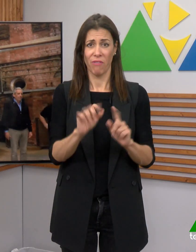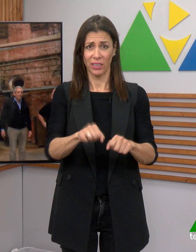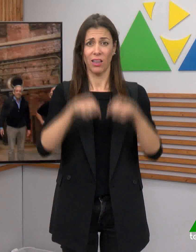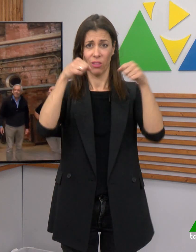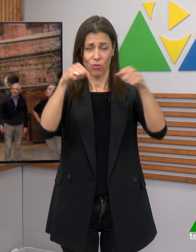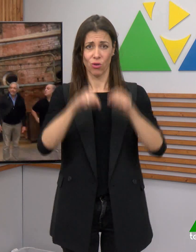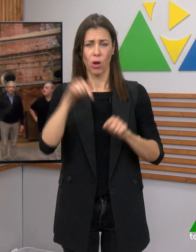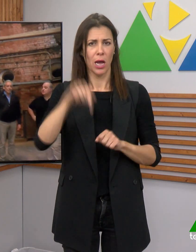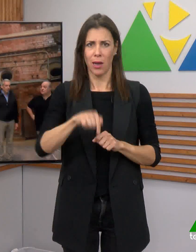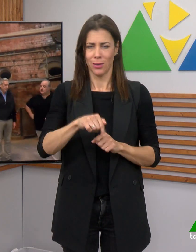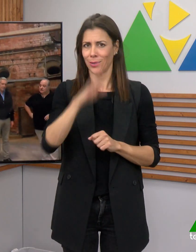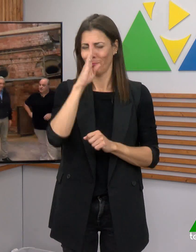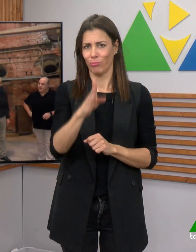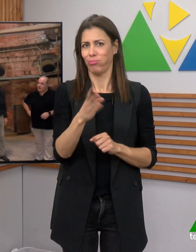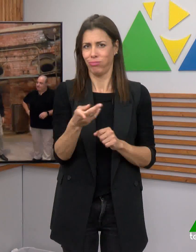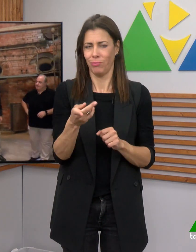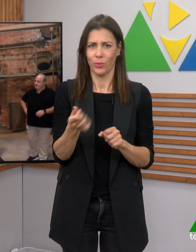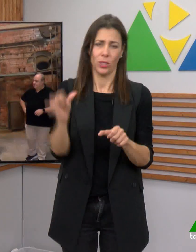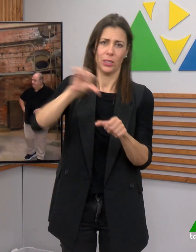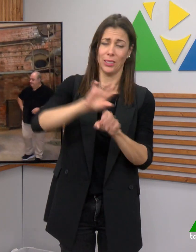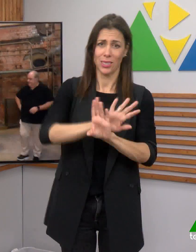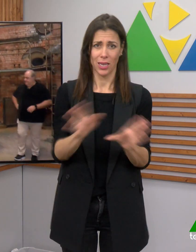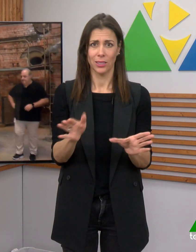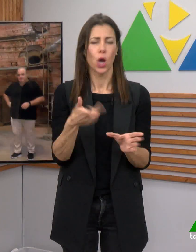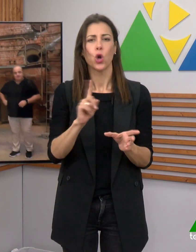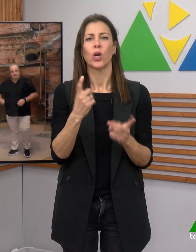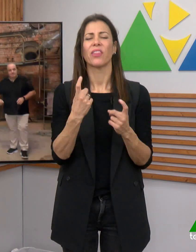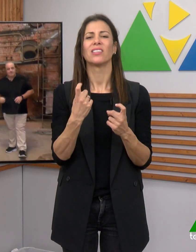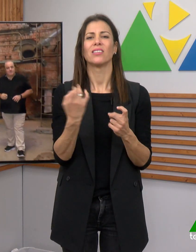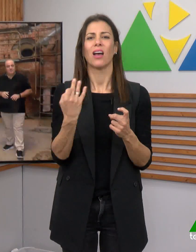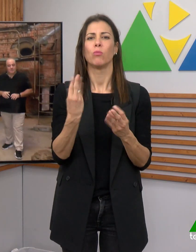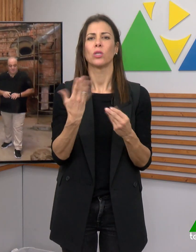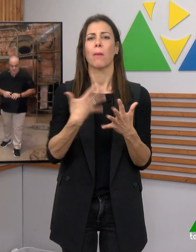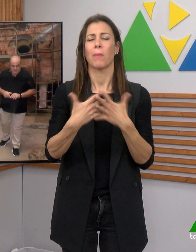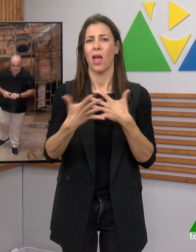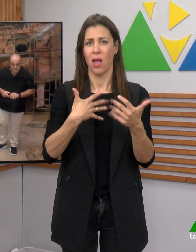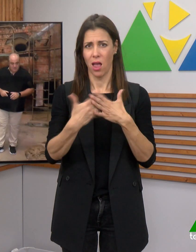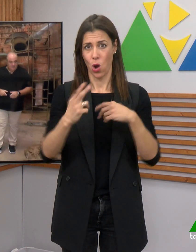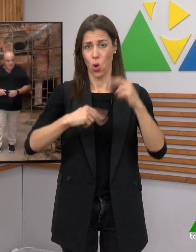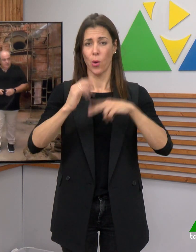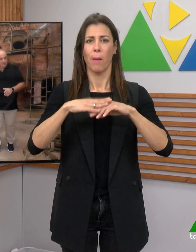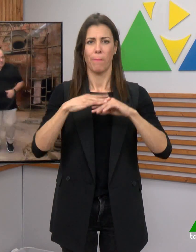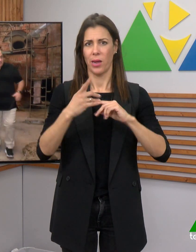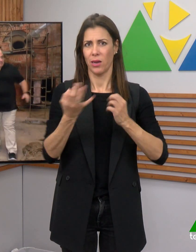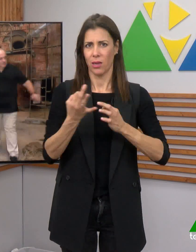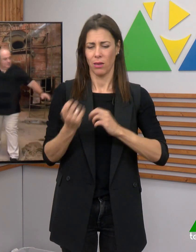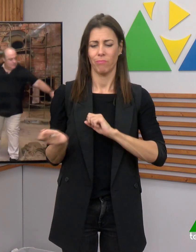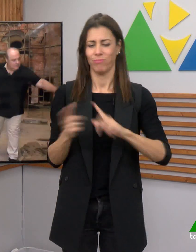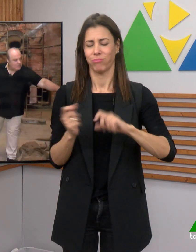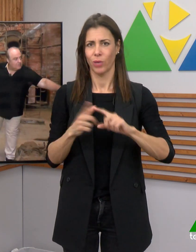fuel oil va entrando por su peso ya está, ¿no? Es decir, no necesita tanta mano de obra como se necesitaba para cargar una caldera de